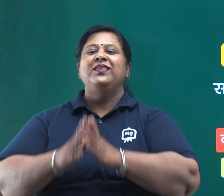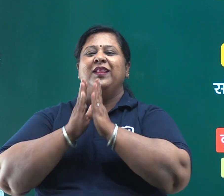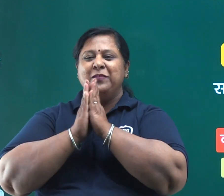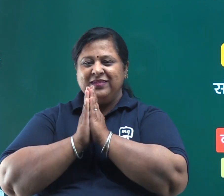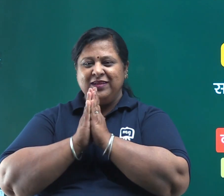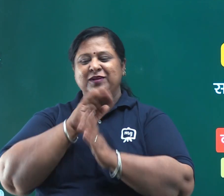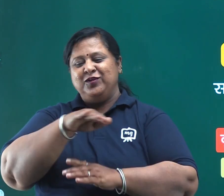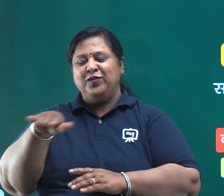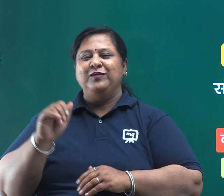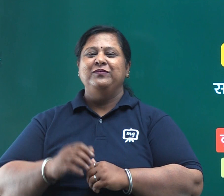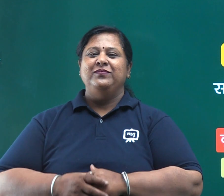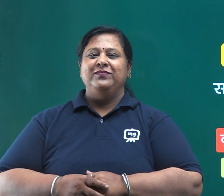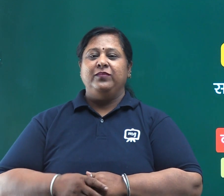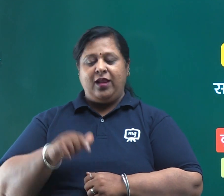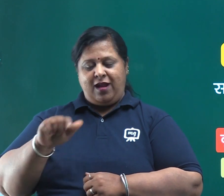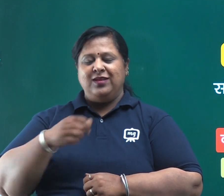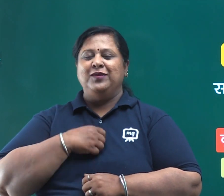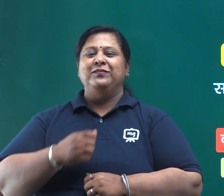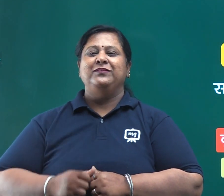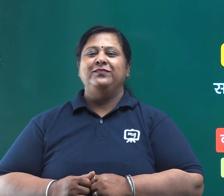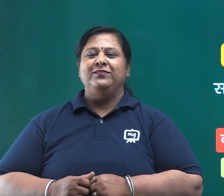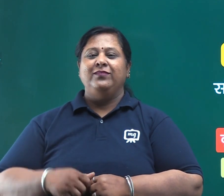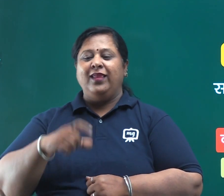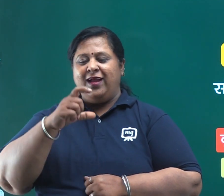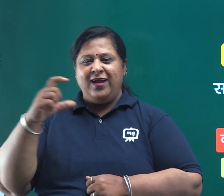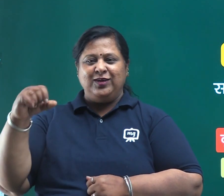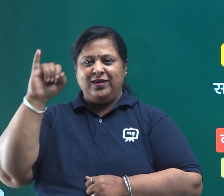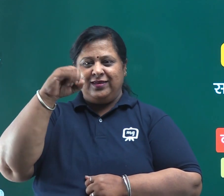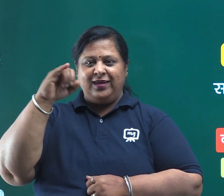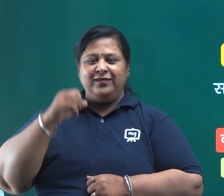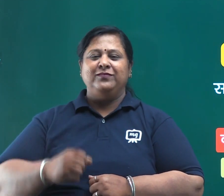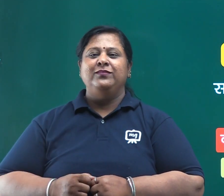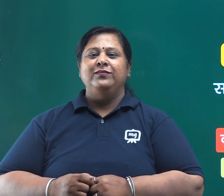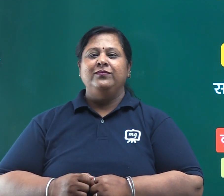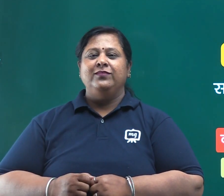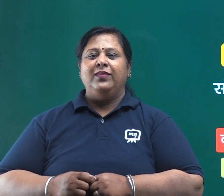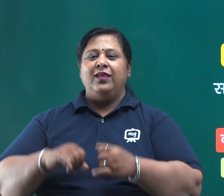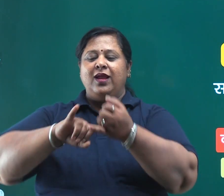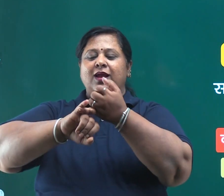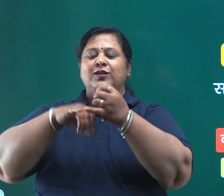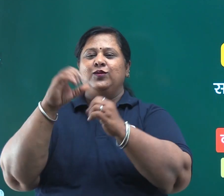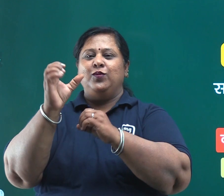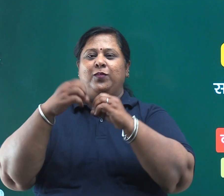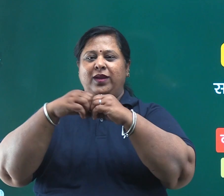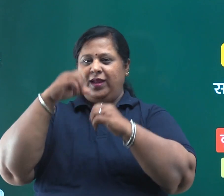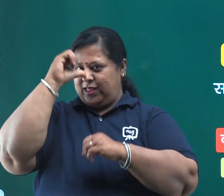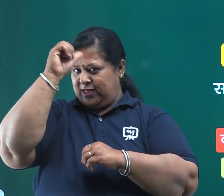नमस्ते बच्चों, आज हम कक्षा 6 विषय हिंदी